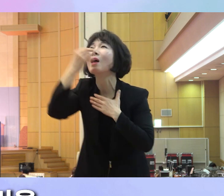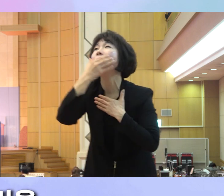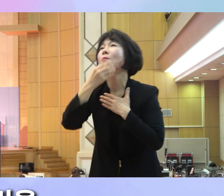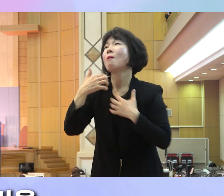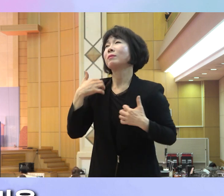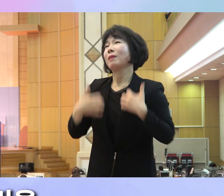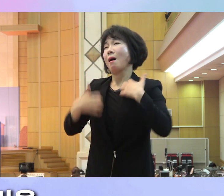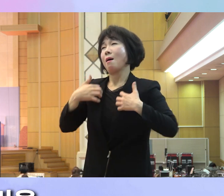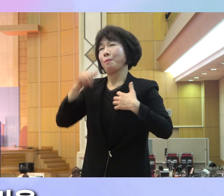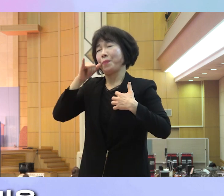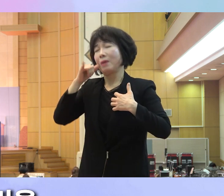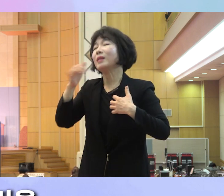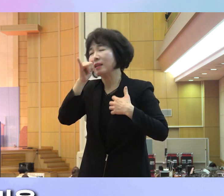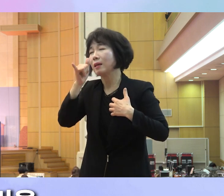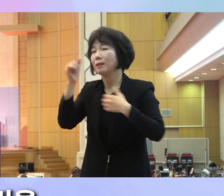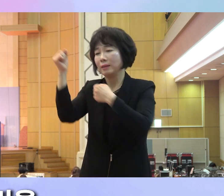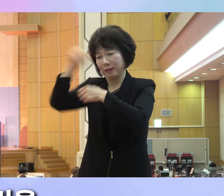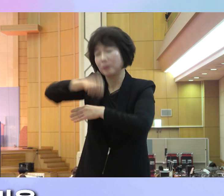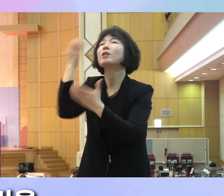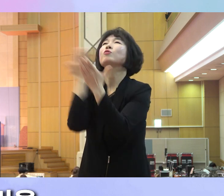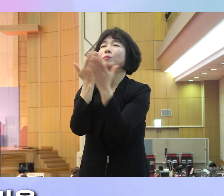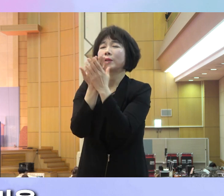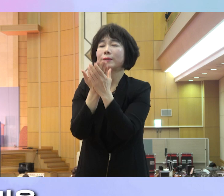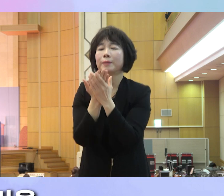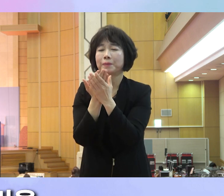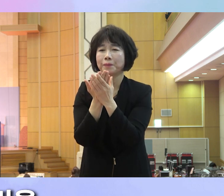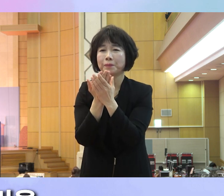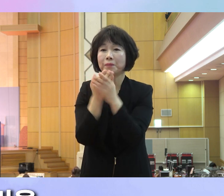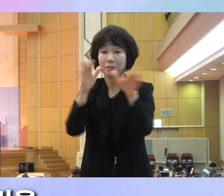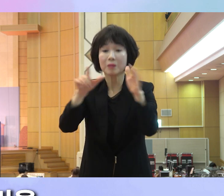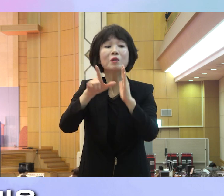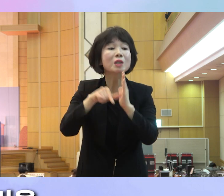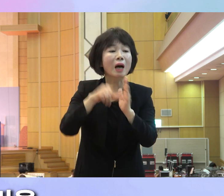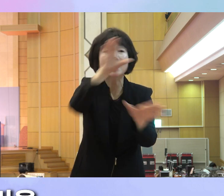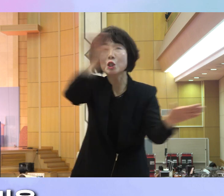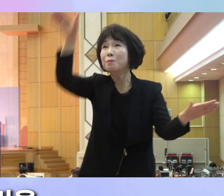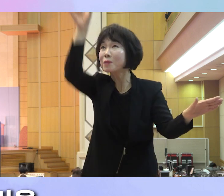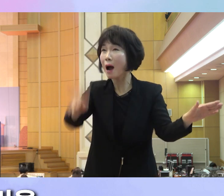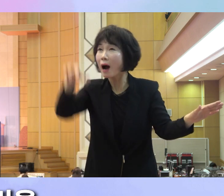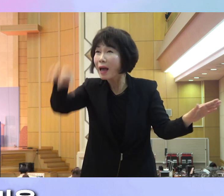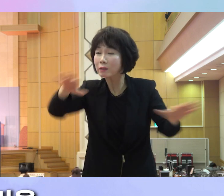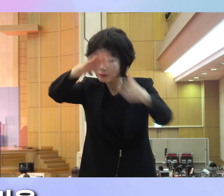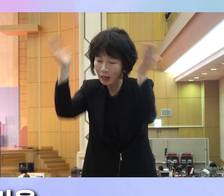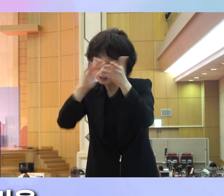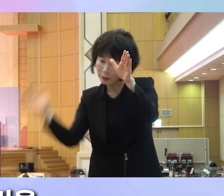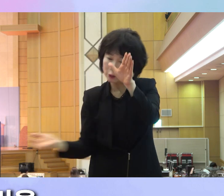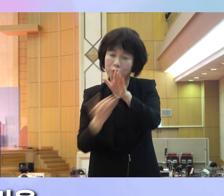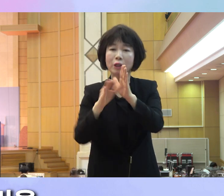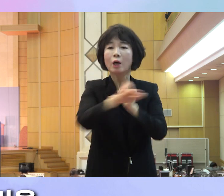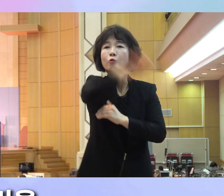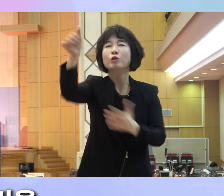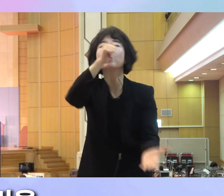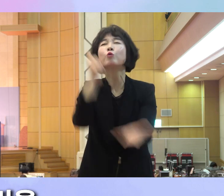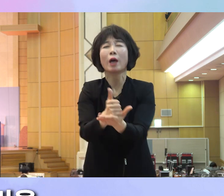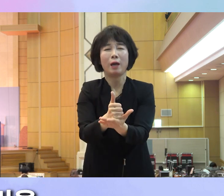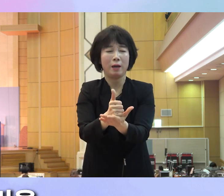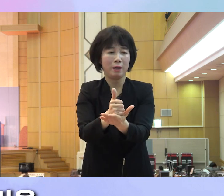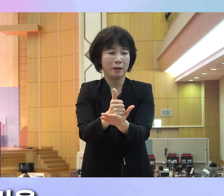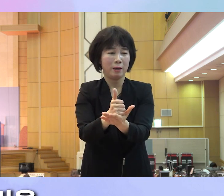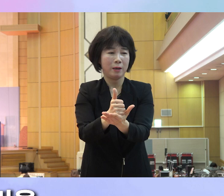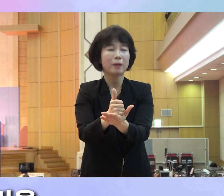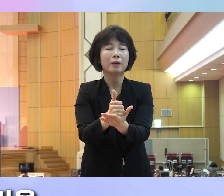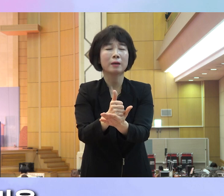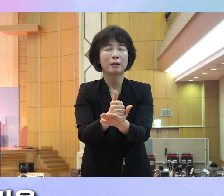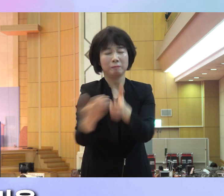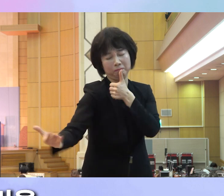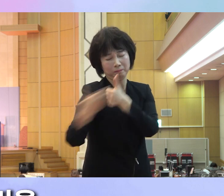수 있는 은혜가 있게 하여 주옵소서. 이 시간 십자가에서 이루실 때 우리의 죄를